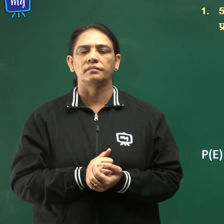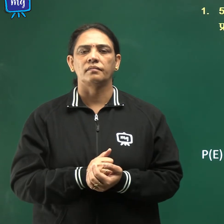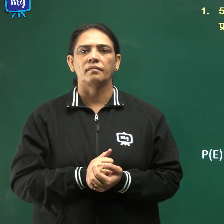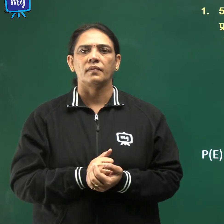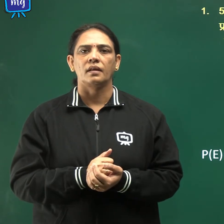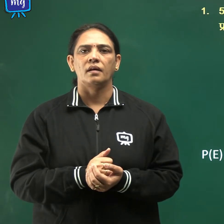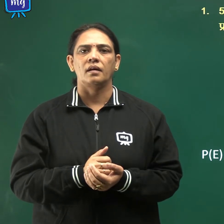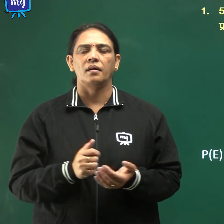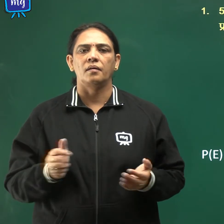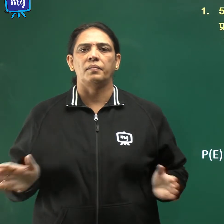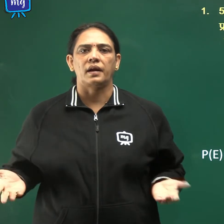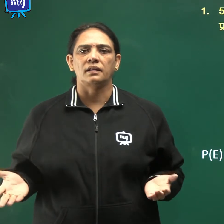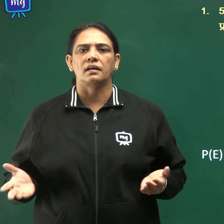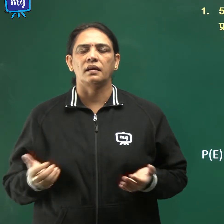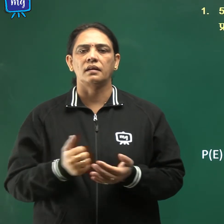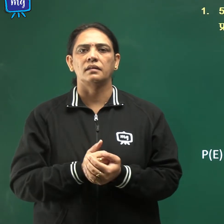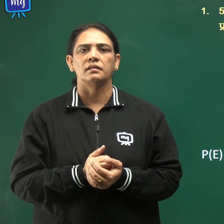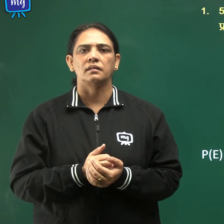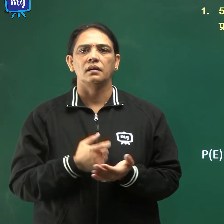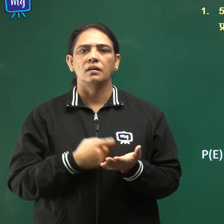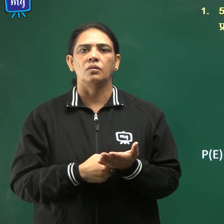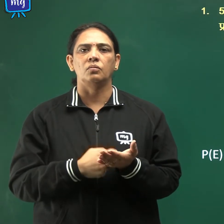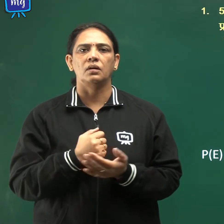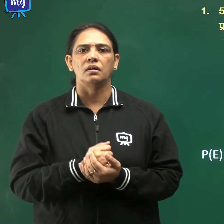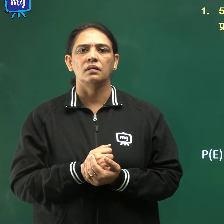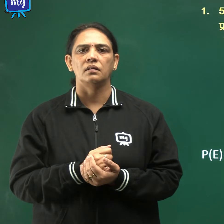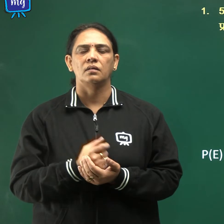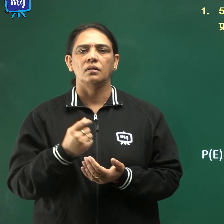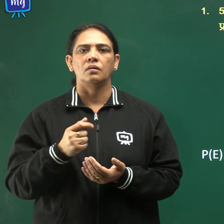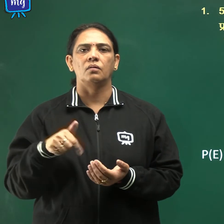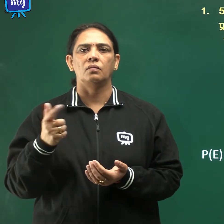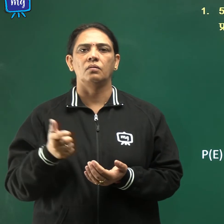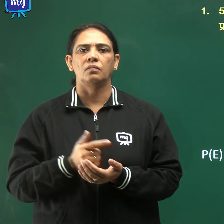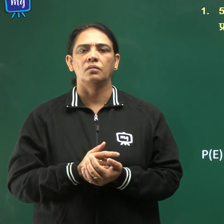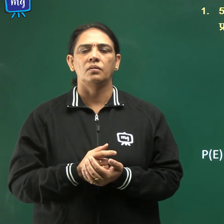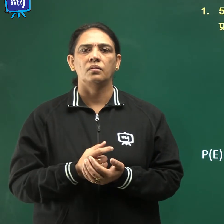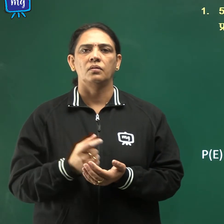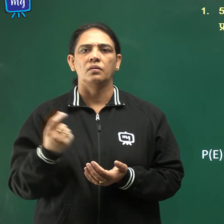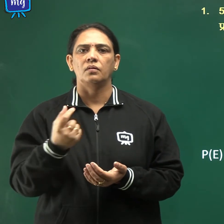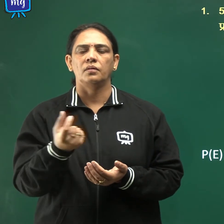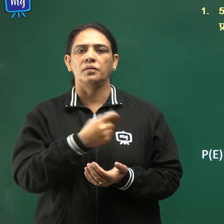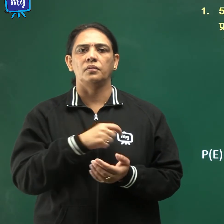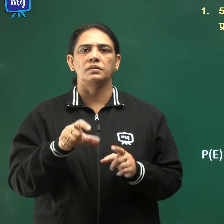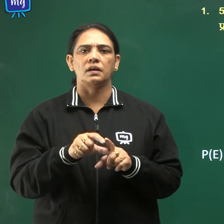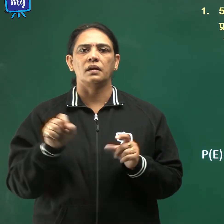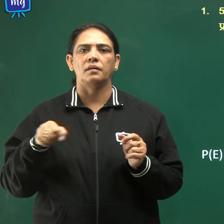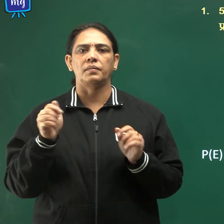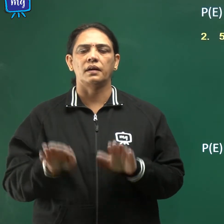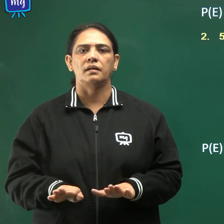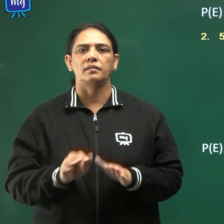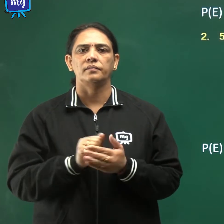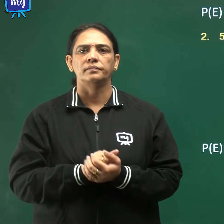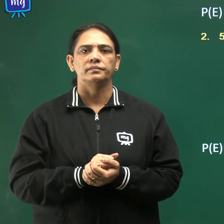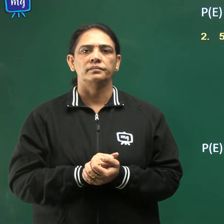टाटा के इस सूत्र को नियुक्त करने पर